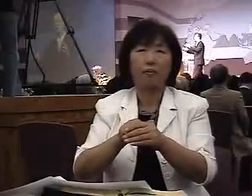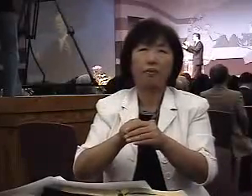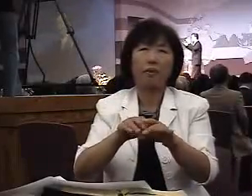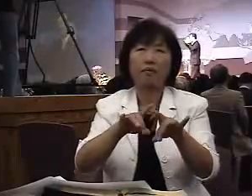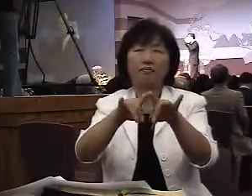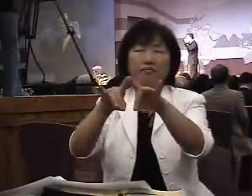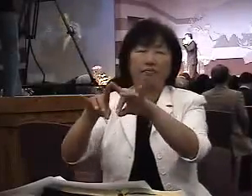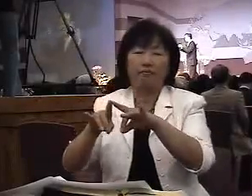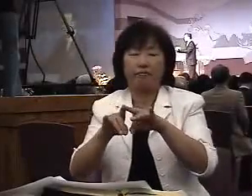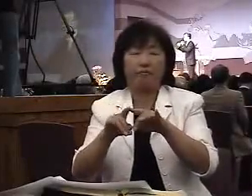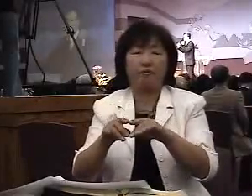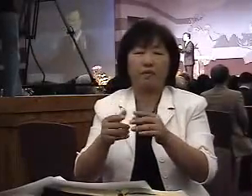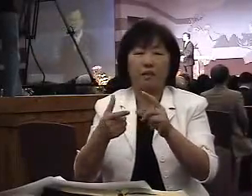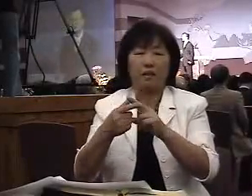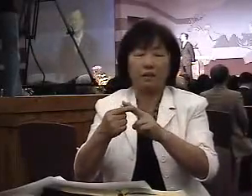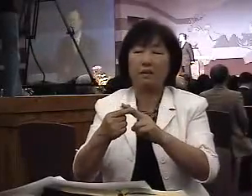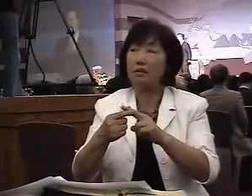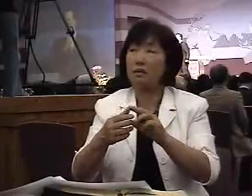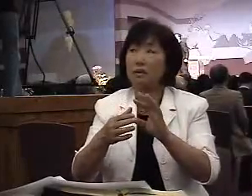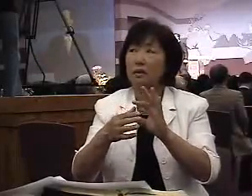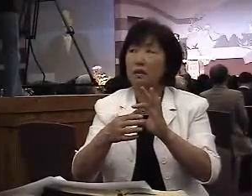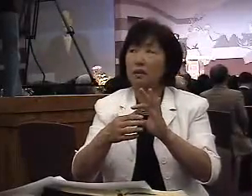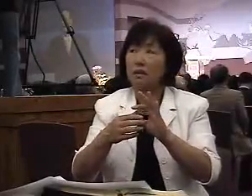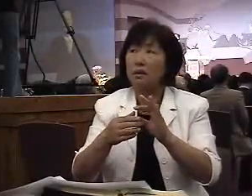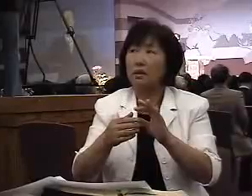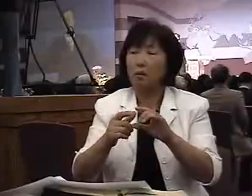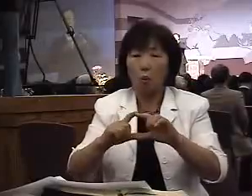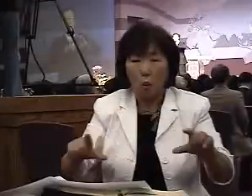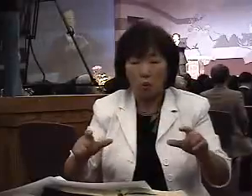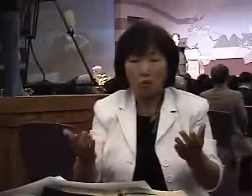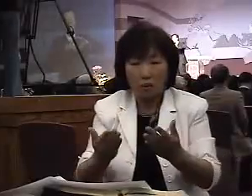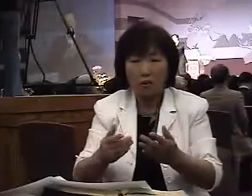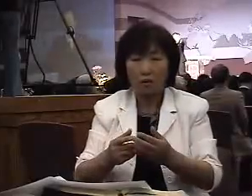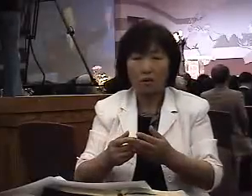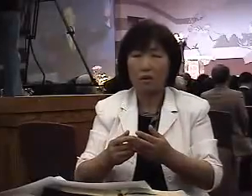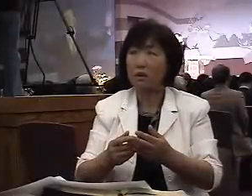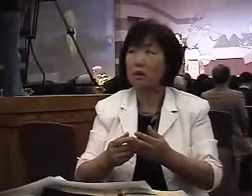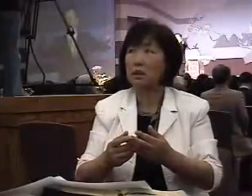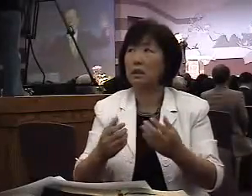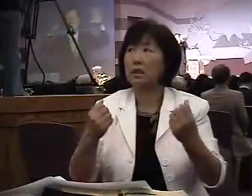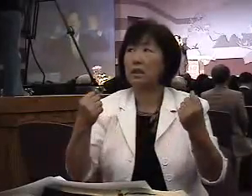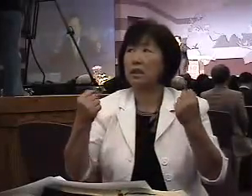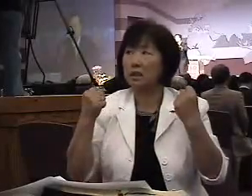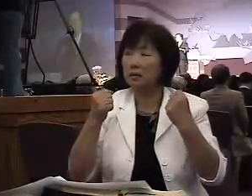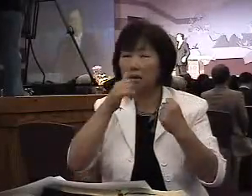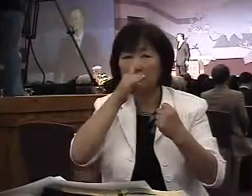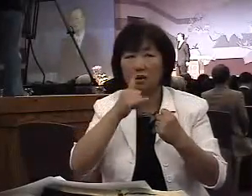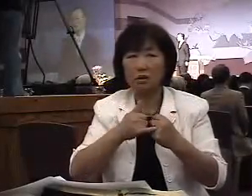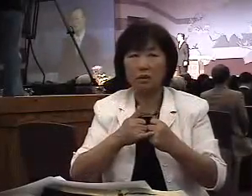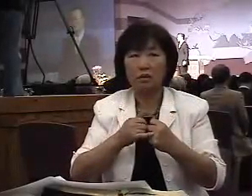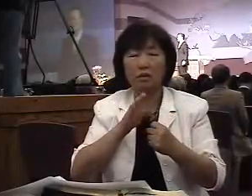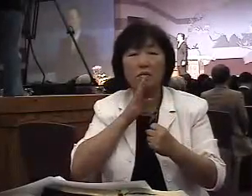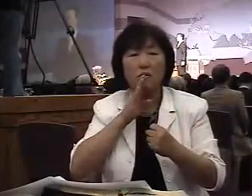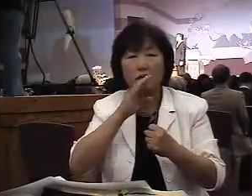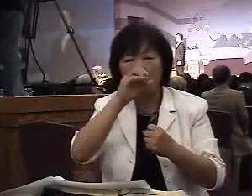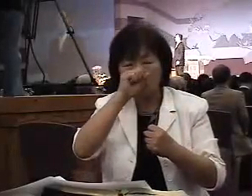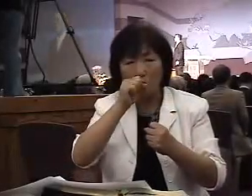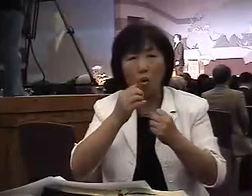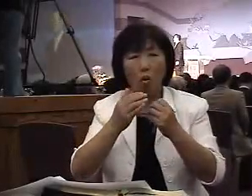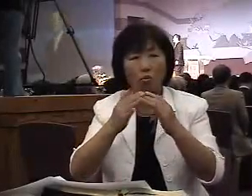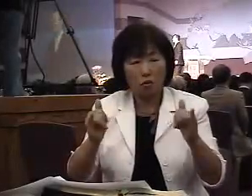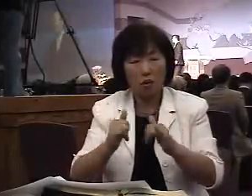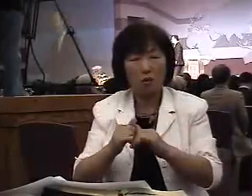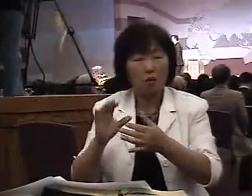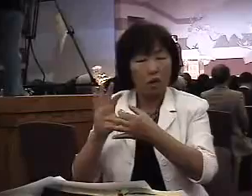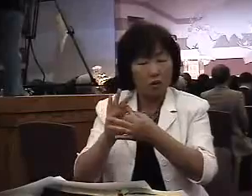순장 수모님들, 그러한 평신도 지도자들과 함께 사역하기 때문에 우리 교회가 파워풀한 겁니다. 정말 좋은 문화고